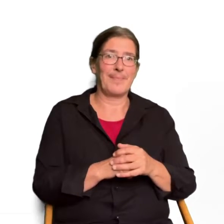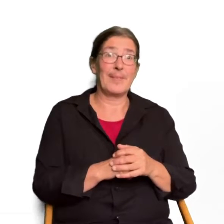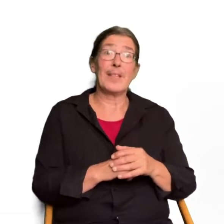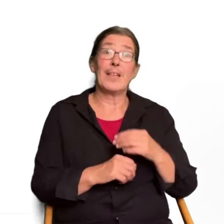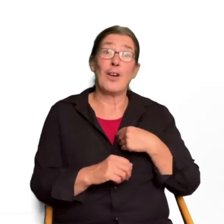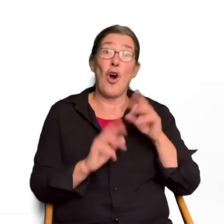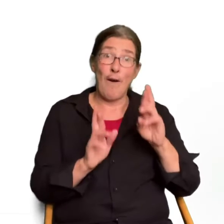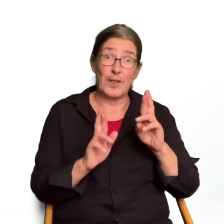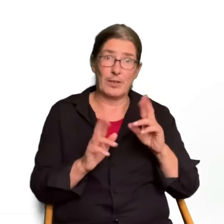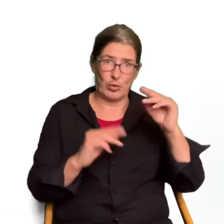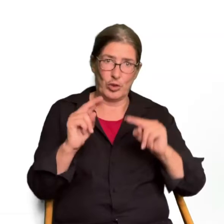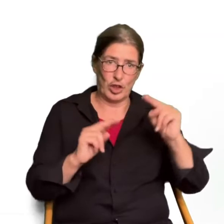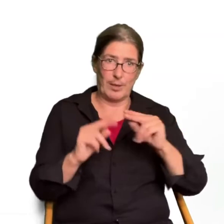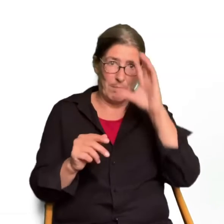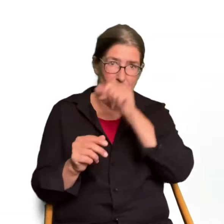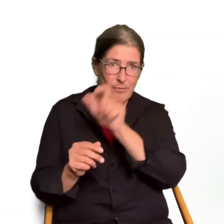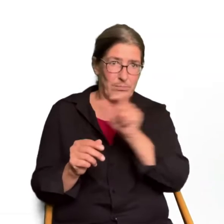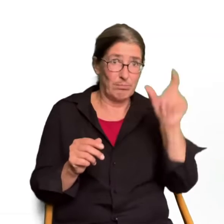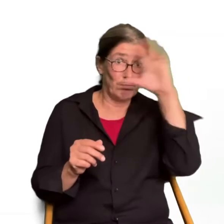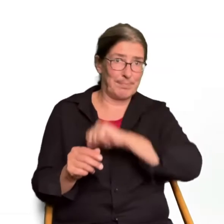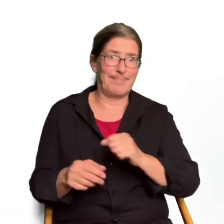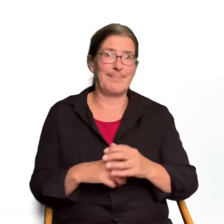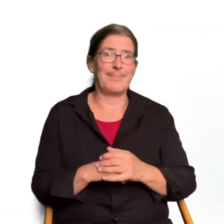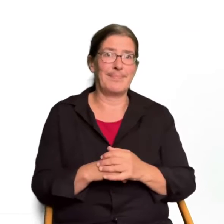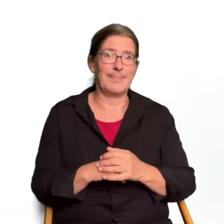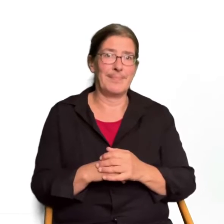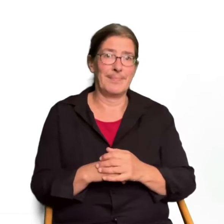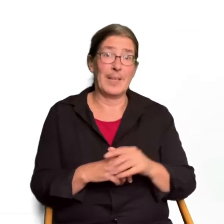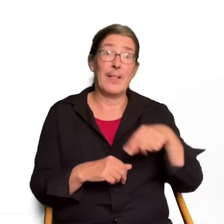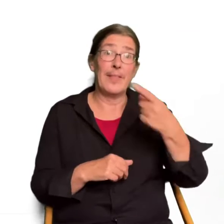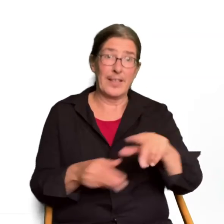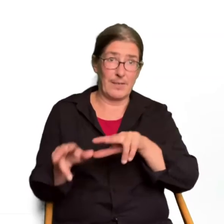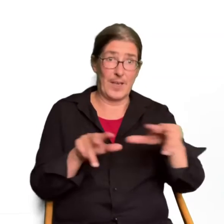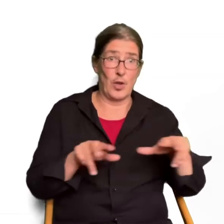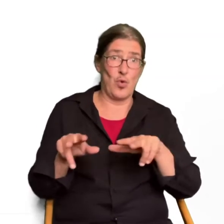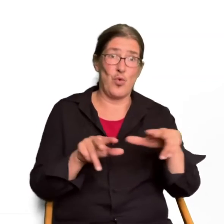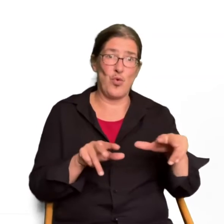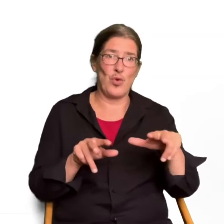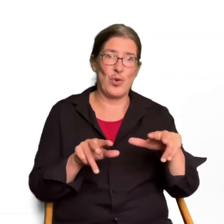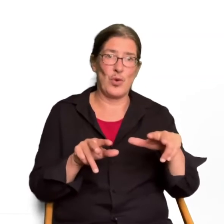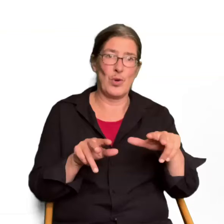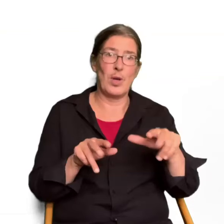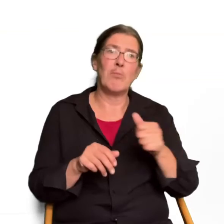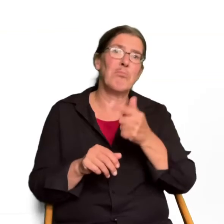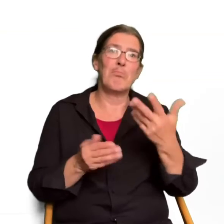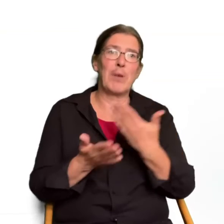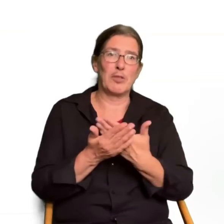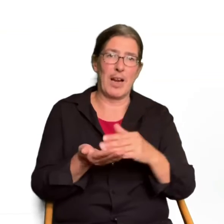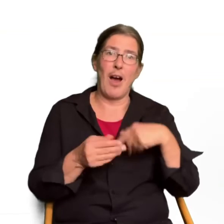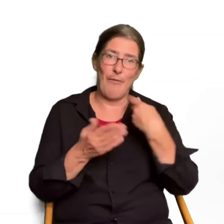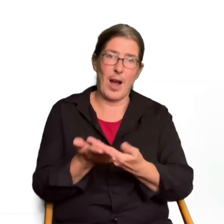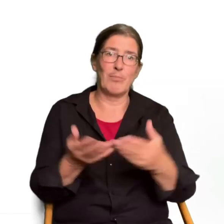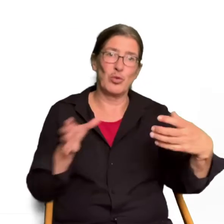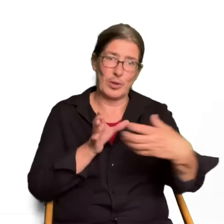hoffe ihr habt die Unterschiede zwischen diesen Begriffen verstanden und in dem nächsten Video machen wir noch ein paar